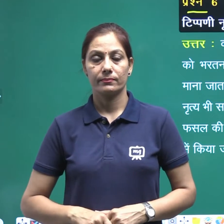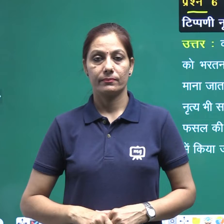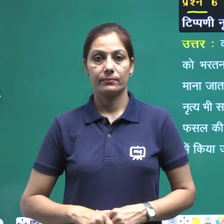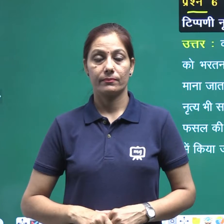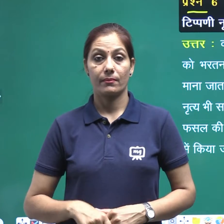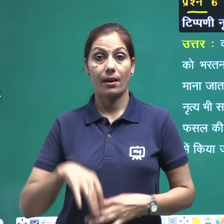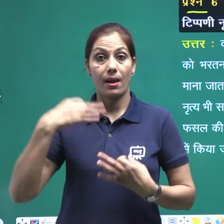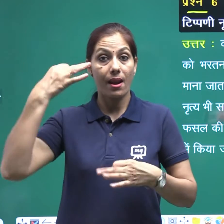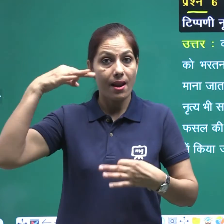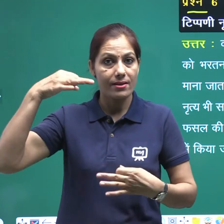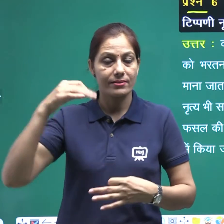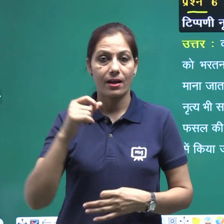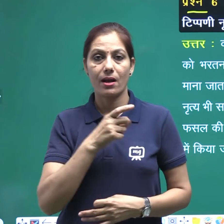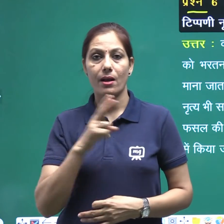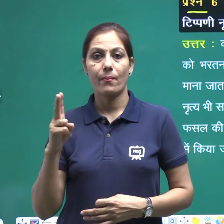भरतनाट्यम